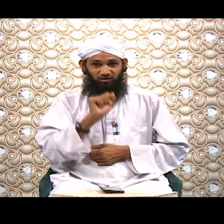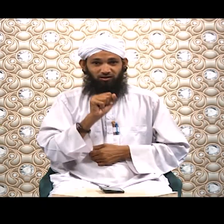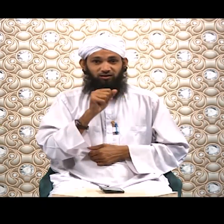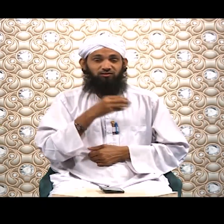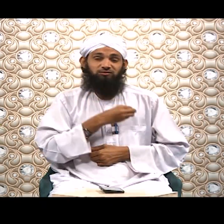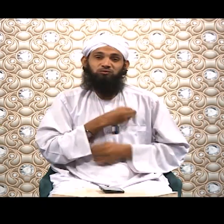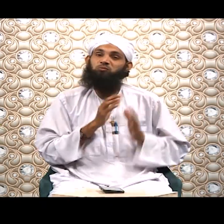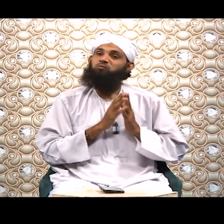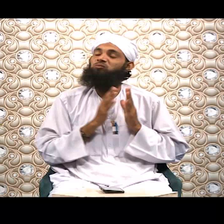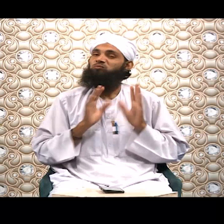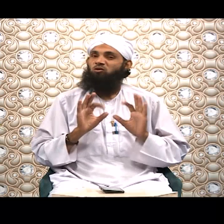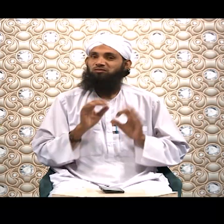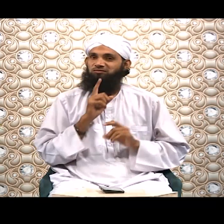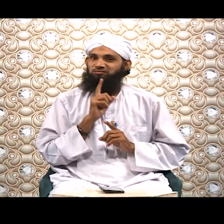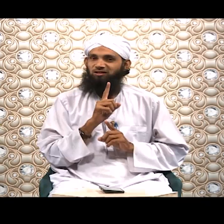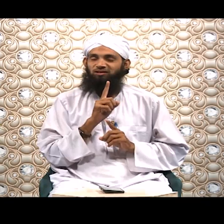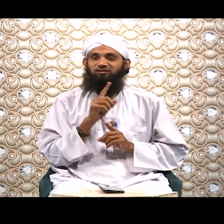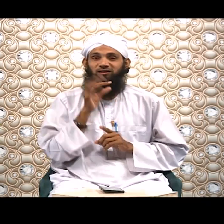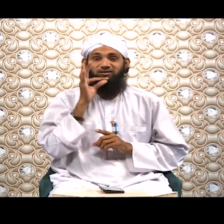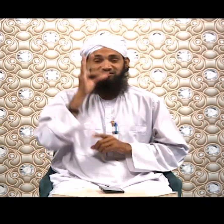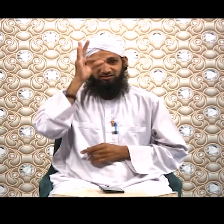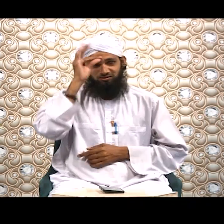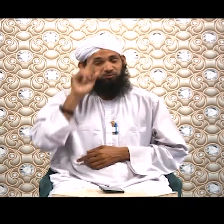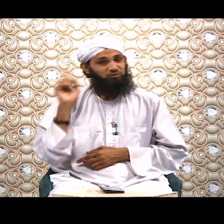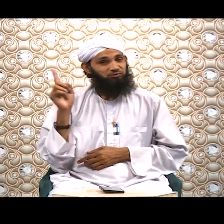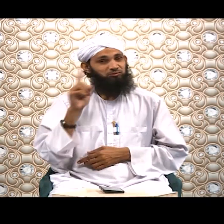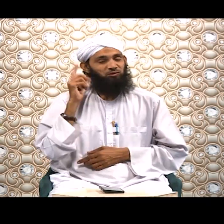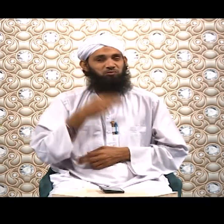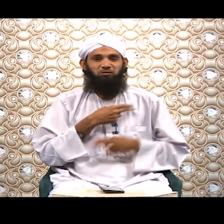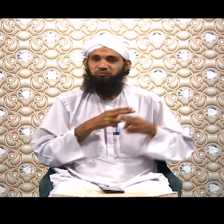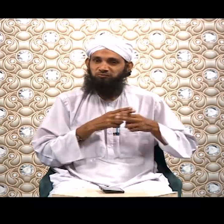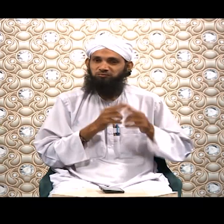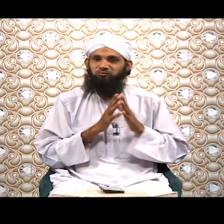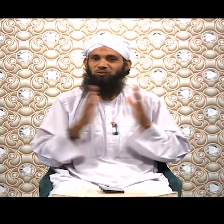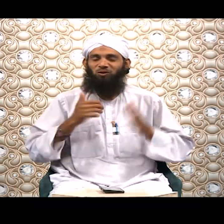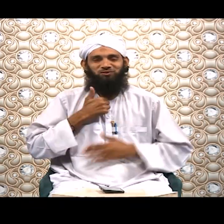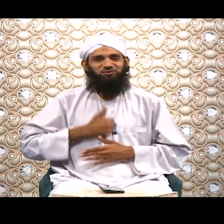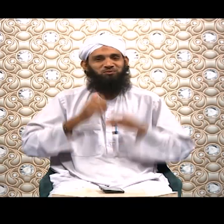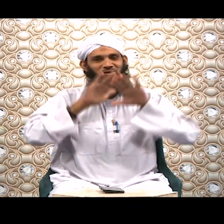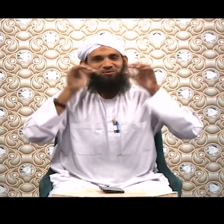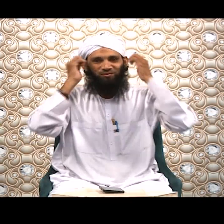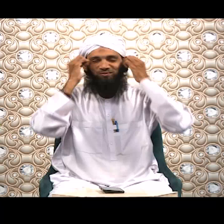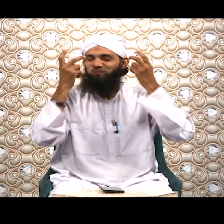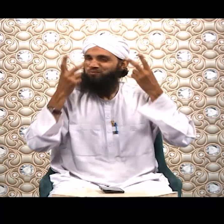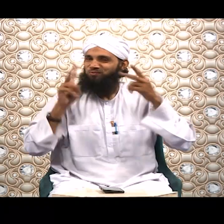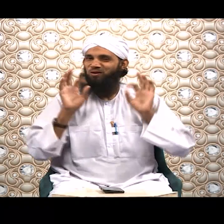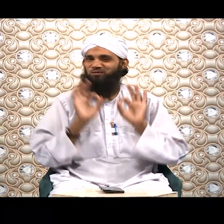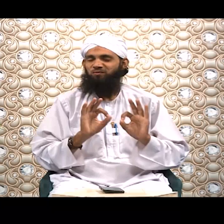ہیں، مگر قربان جائیے ان مقدس ہستیوں کے صبر و استقلال پر کہ وہ اس راہ میں آنے والے مصائب و آلام